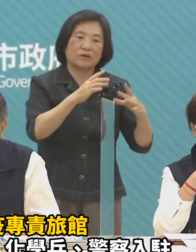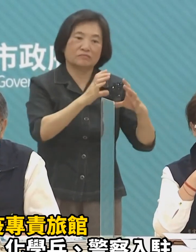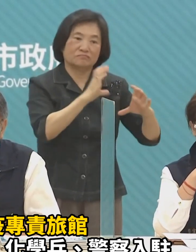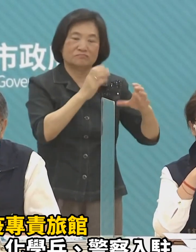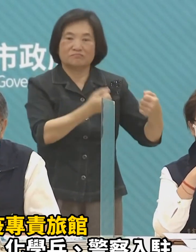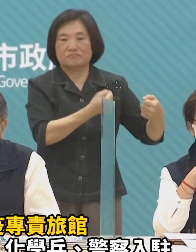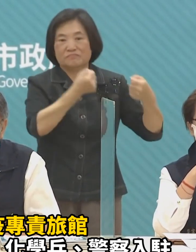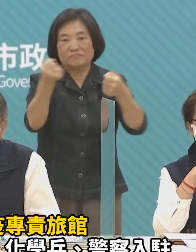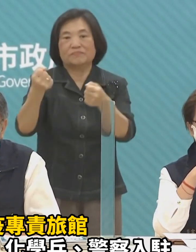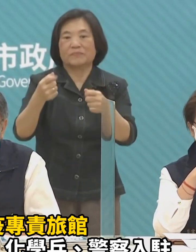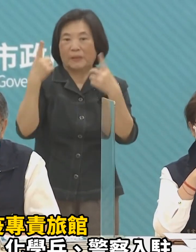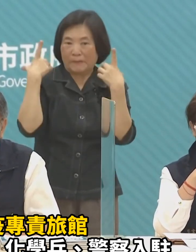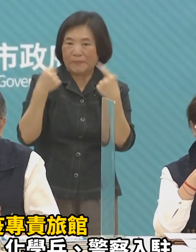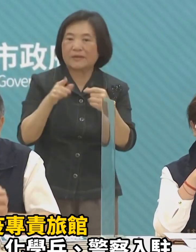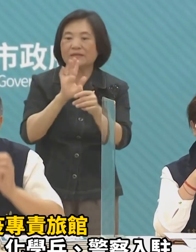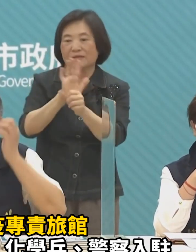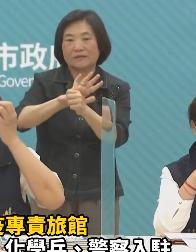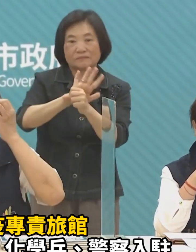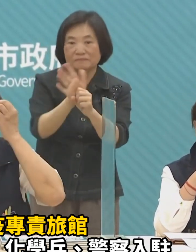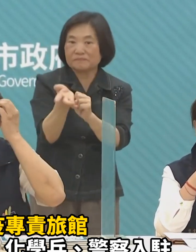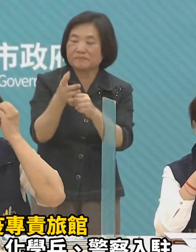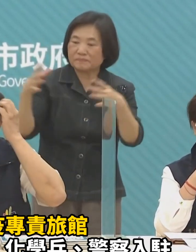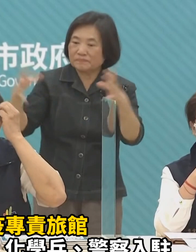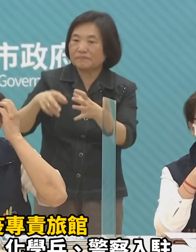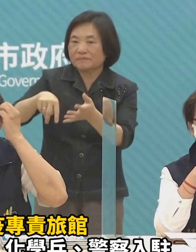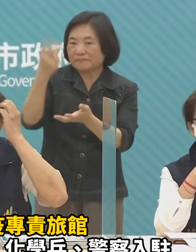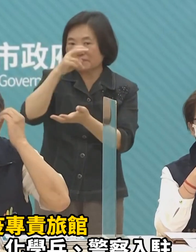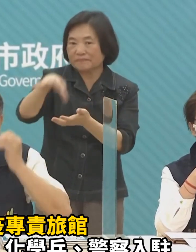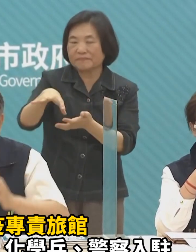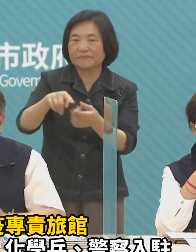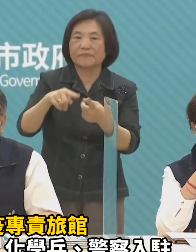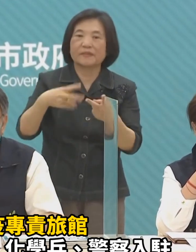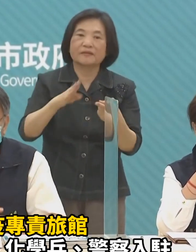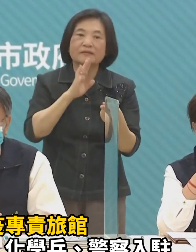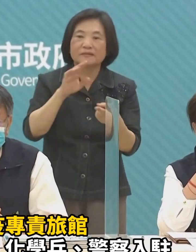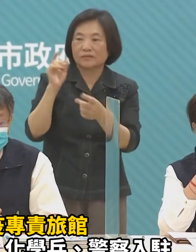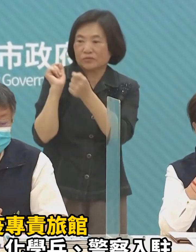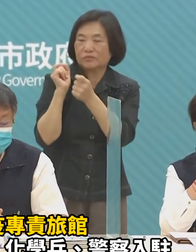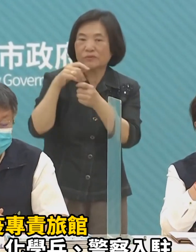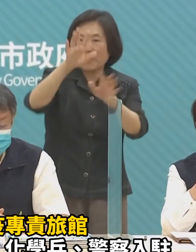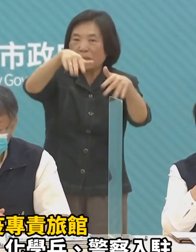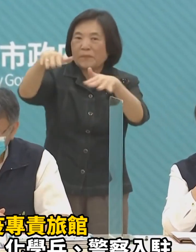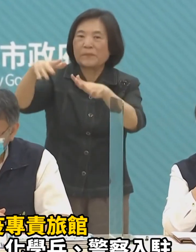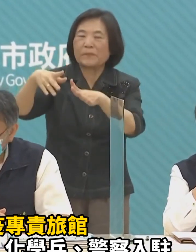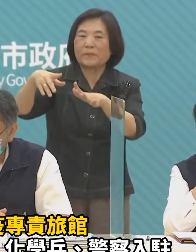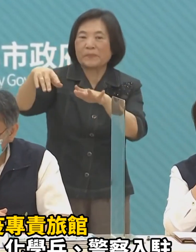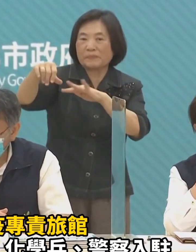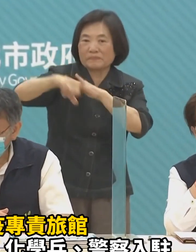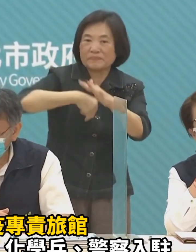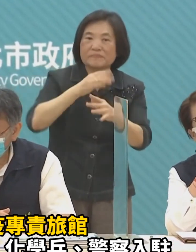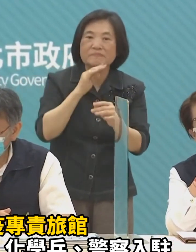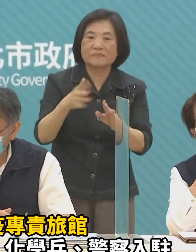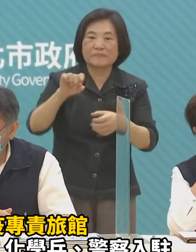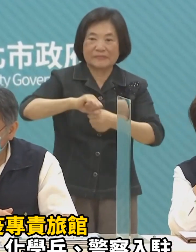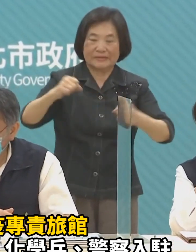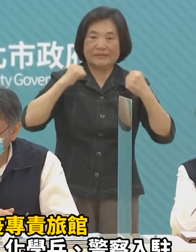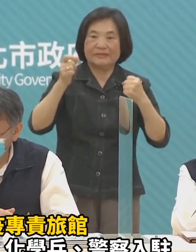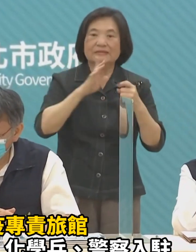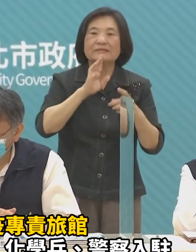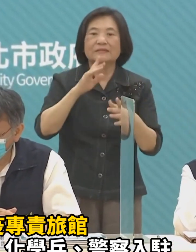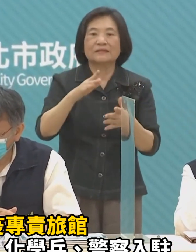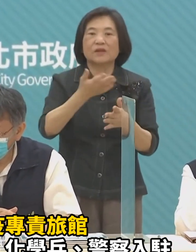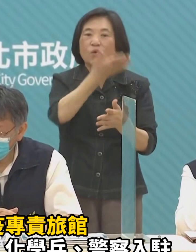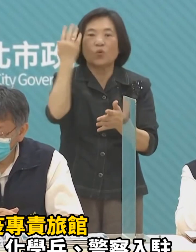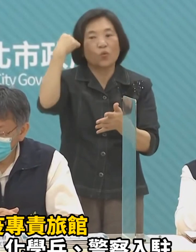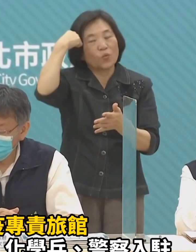送到了我们原来有的集中检疫所，以及最近征用的加强版的防疫专